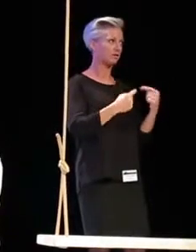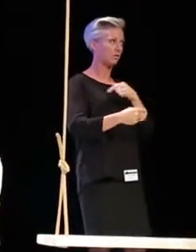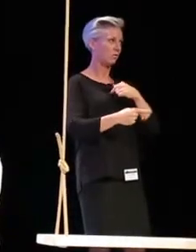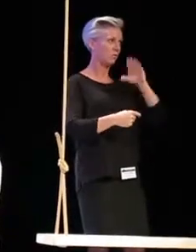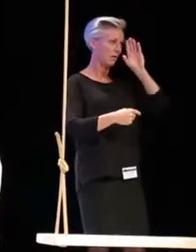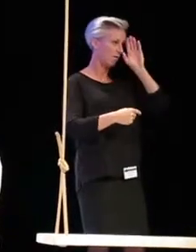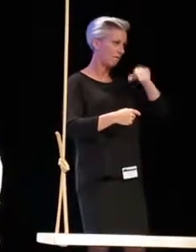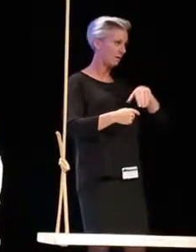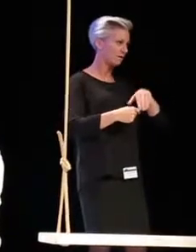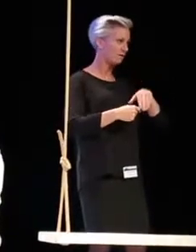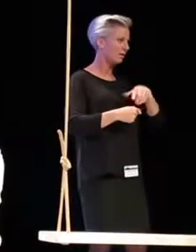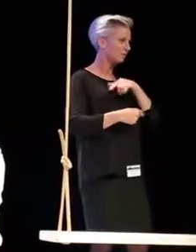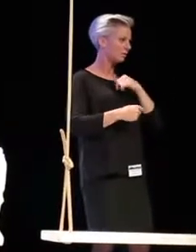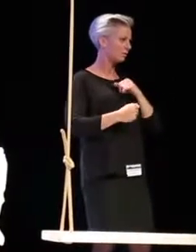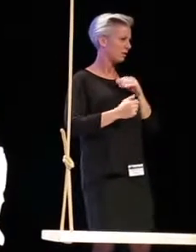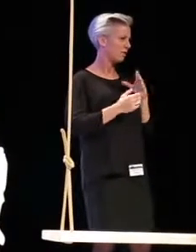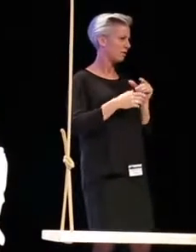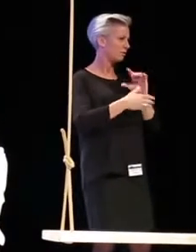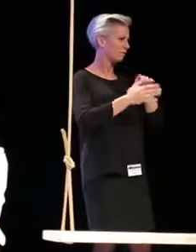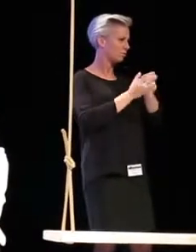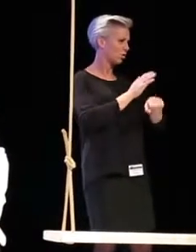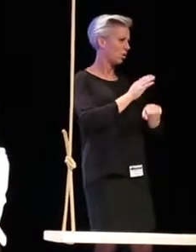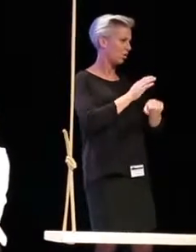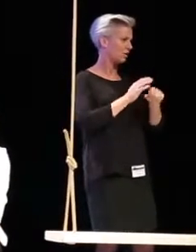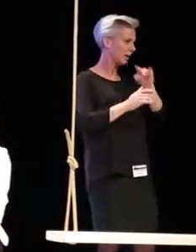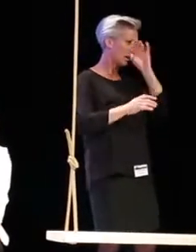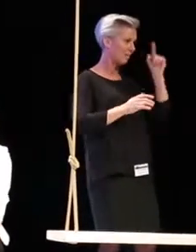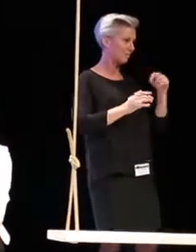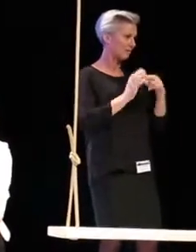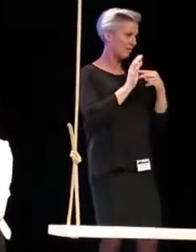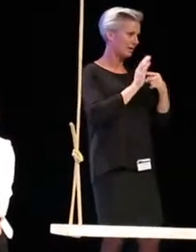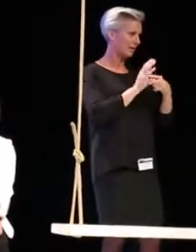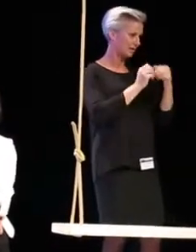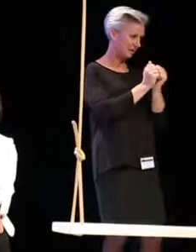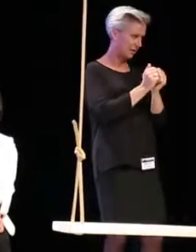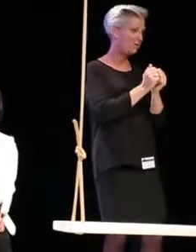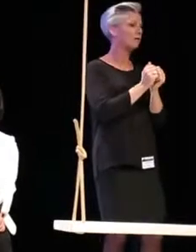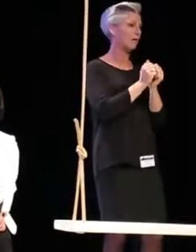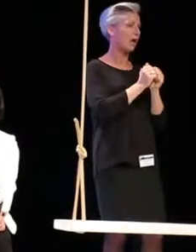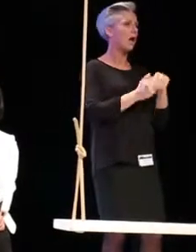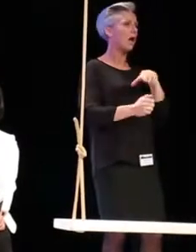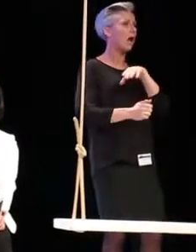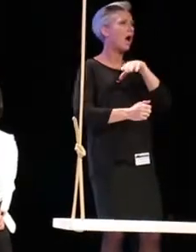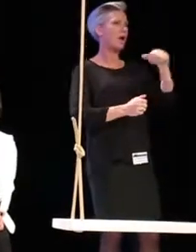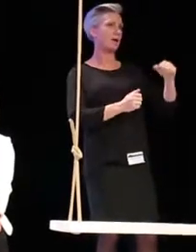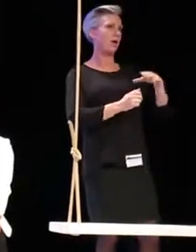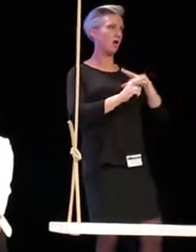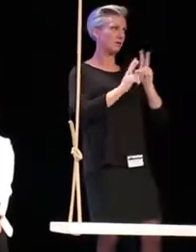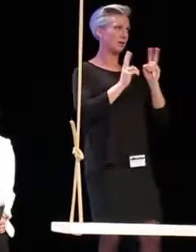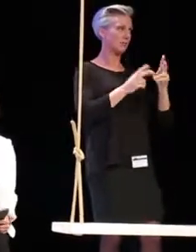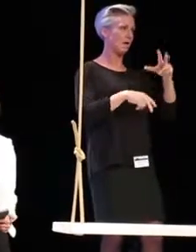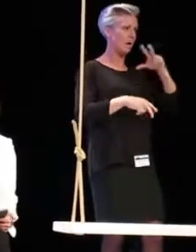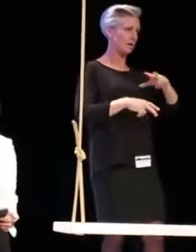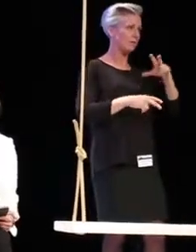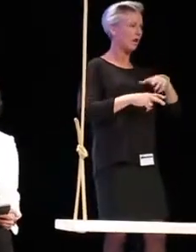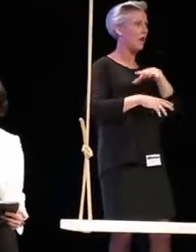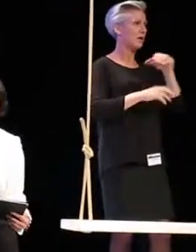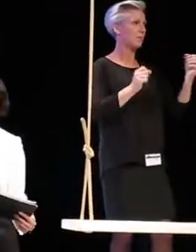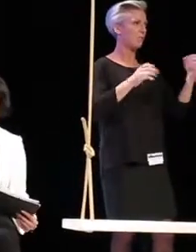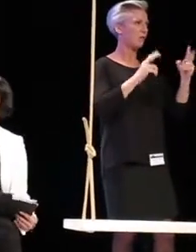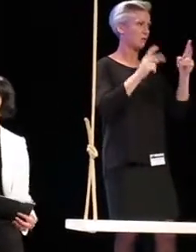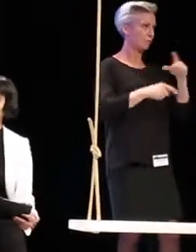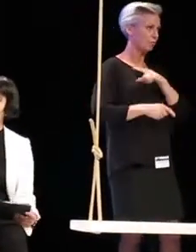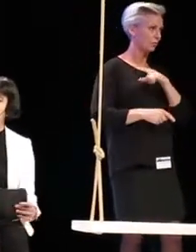sönder Annex 1 och Annex 2-logiken. Det vill säga att alla länder sitter i samma båt och alla länder har samma ansvar, förstås i olika takt. Va?